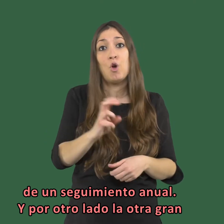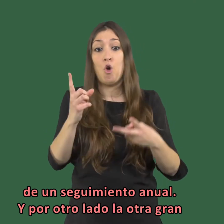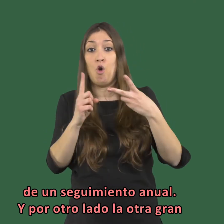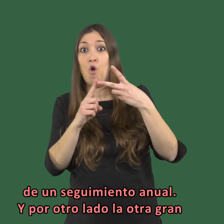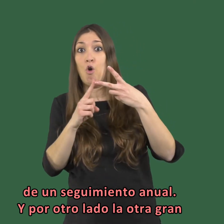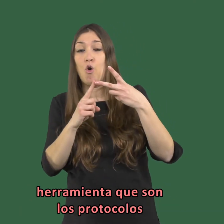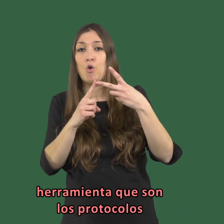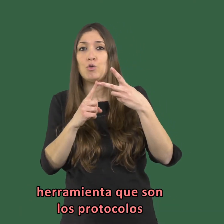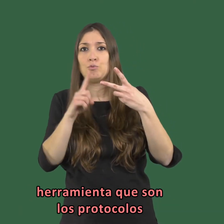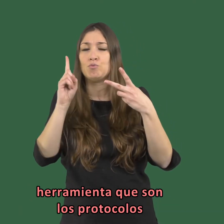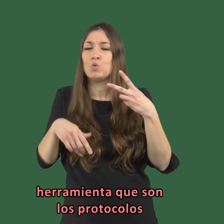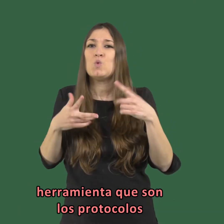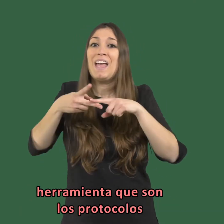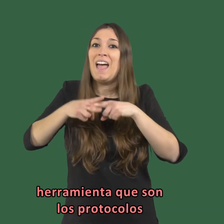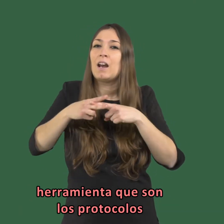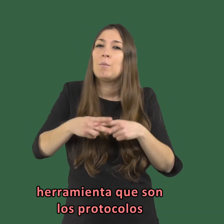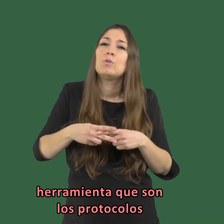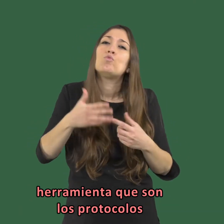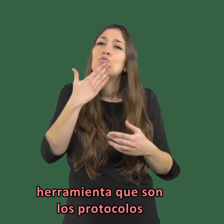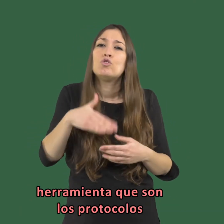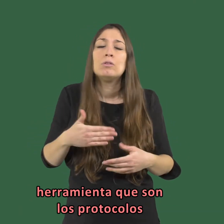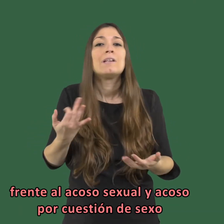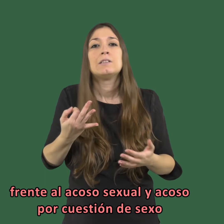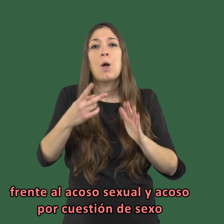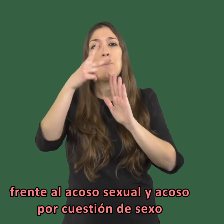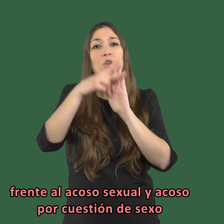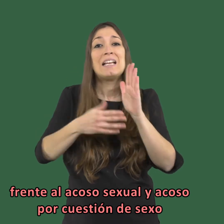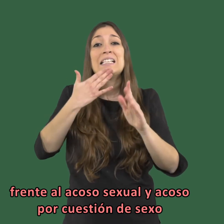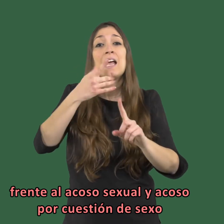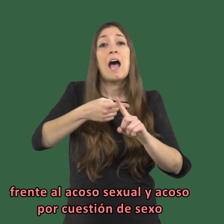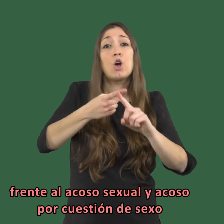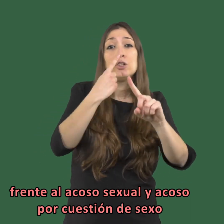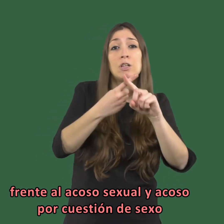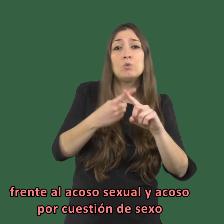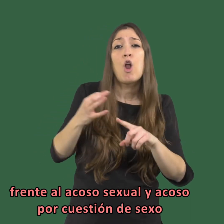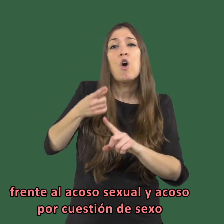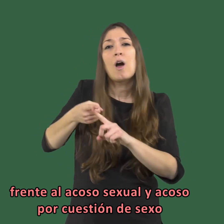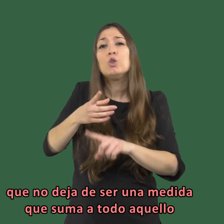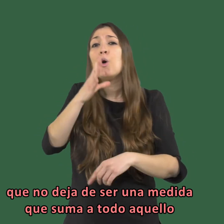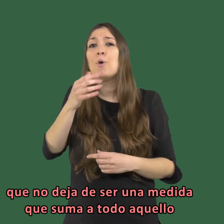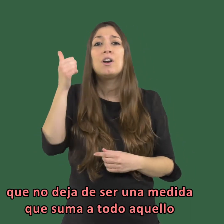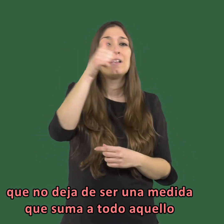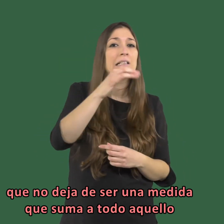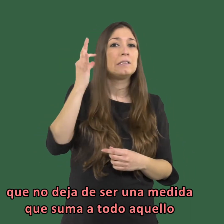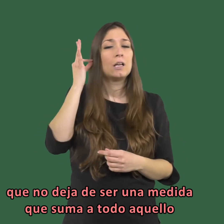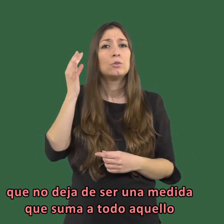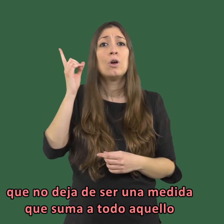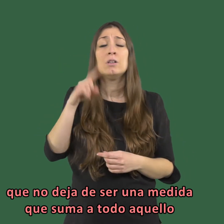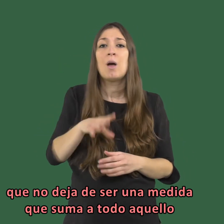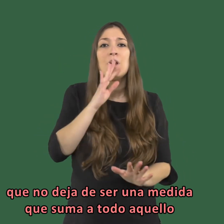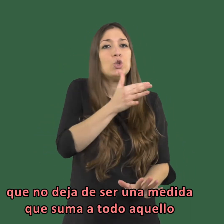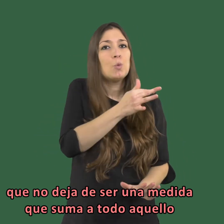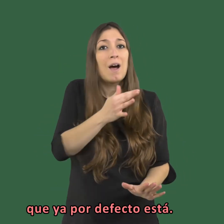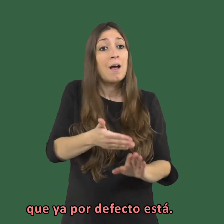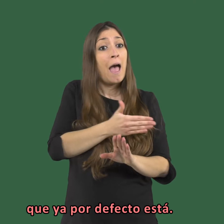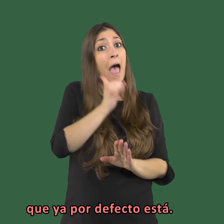otra gran herramienta son los protocolos frente al acoso sexual y acoso por razón de sexo, que no deja de ser una medida que suma a todo